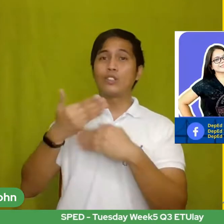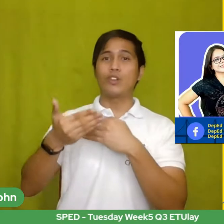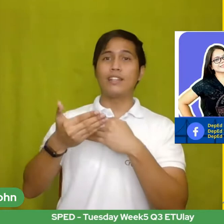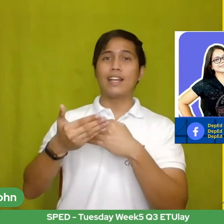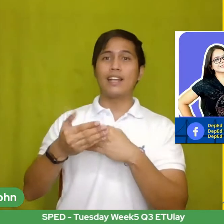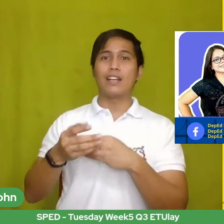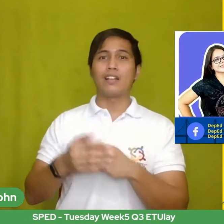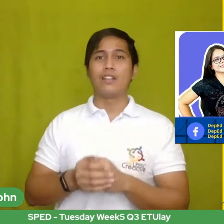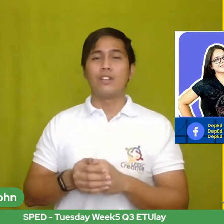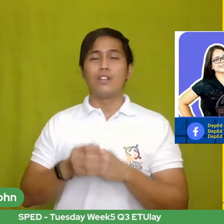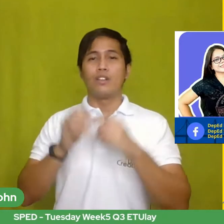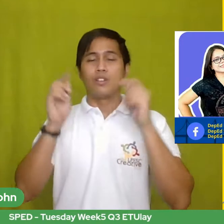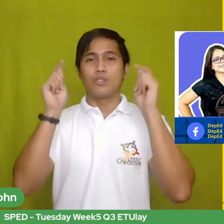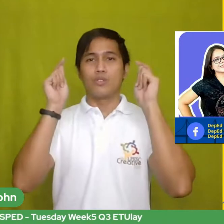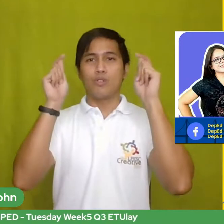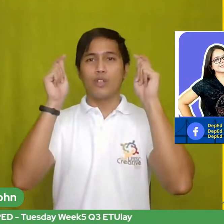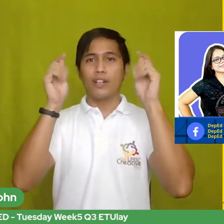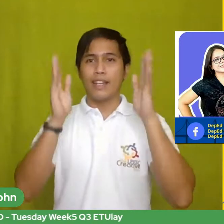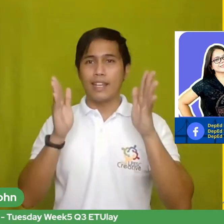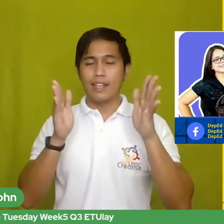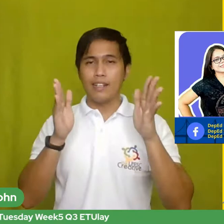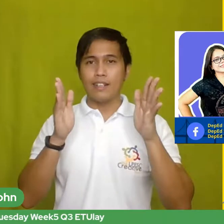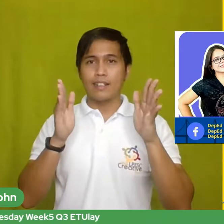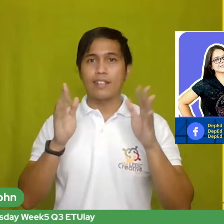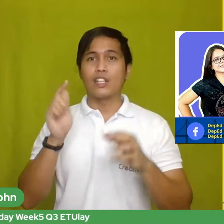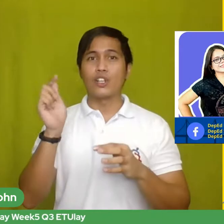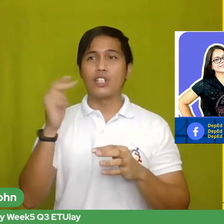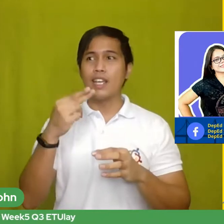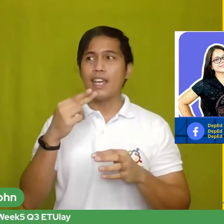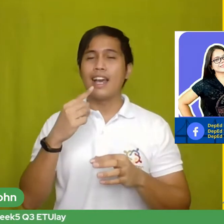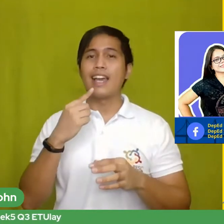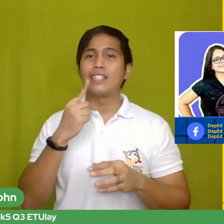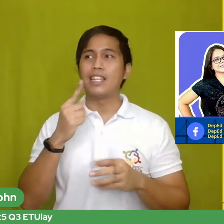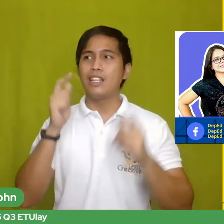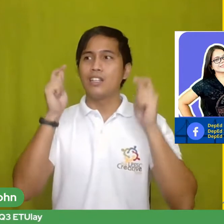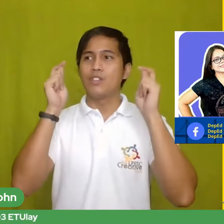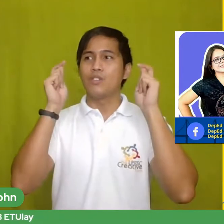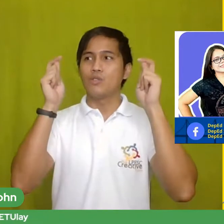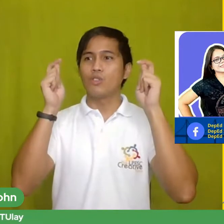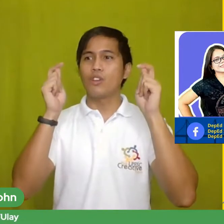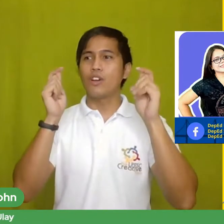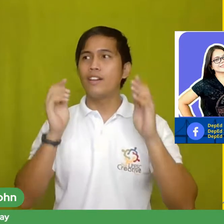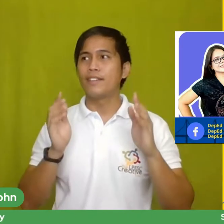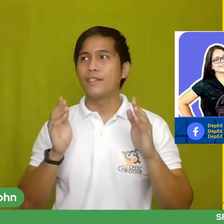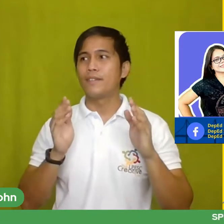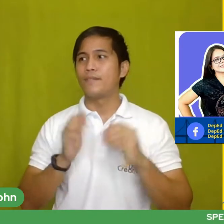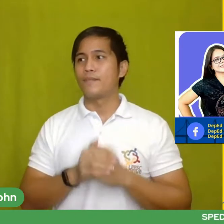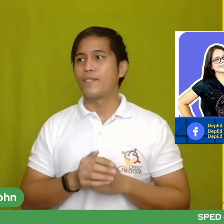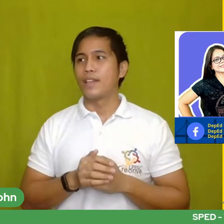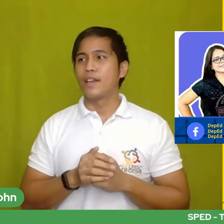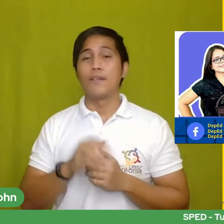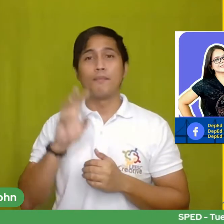susunod na tutor natin sa Thursday ay si Tutor